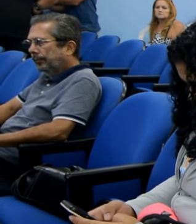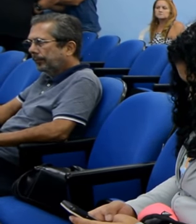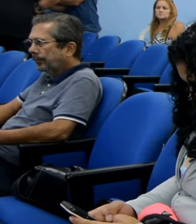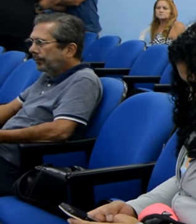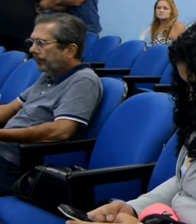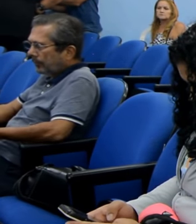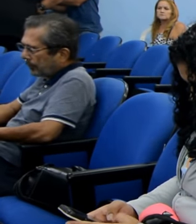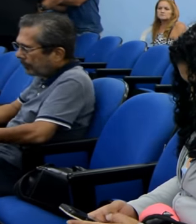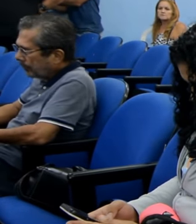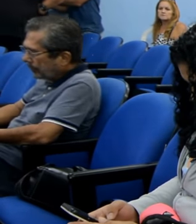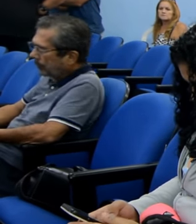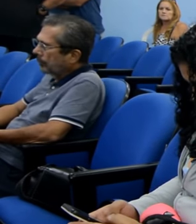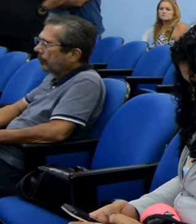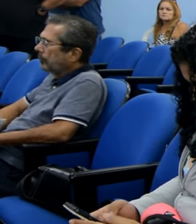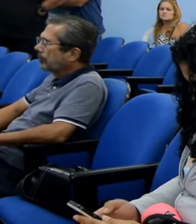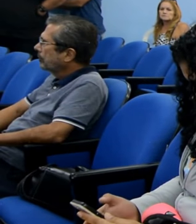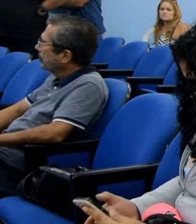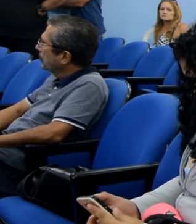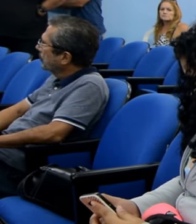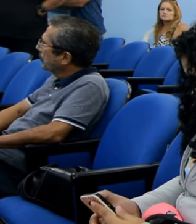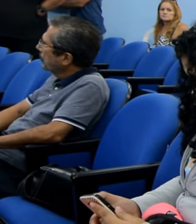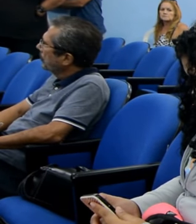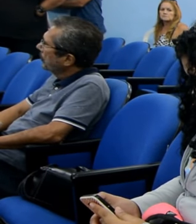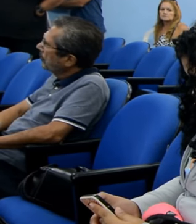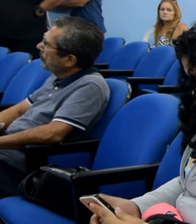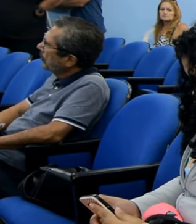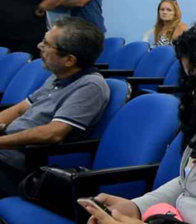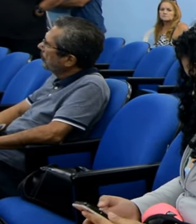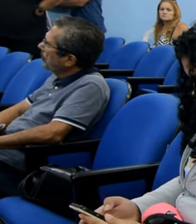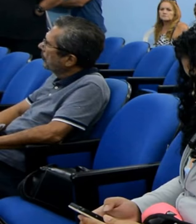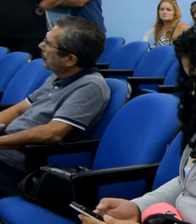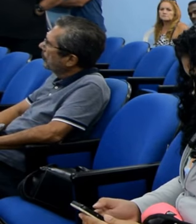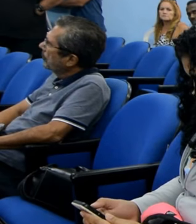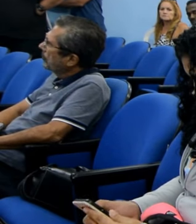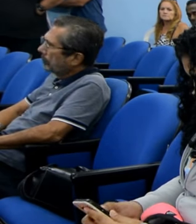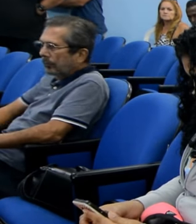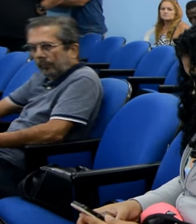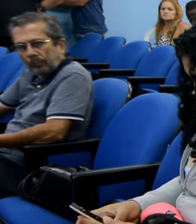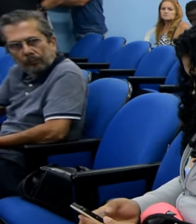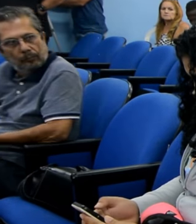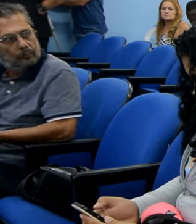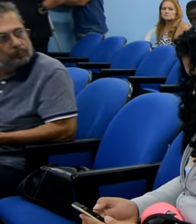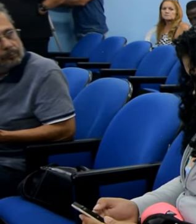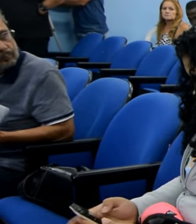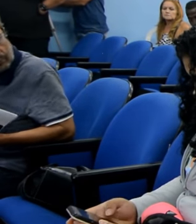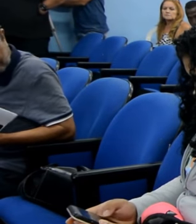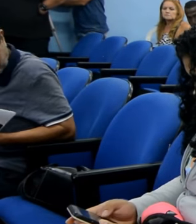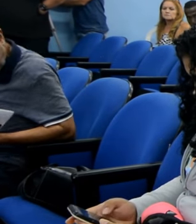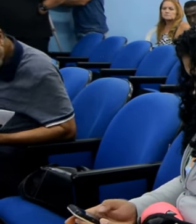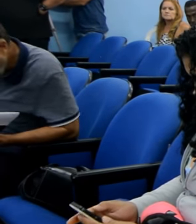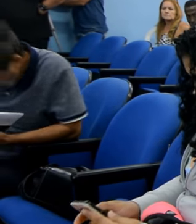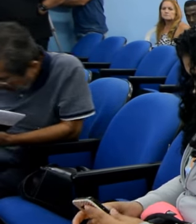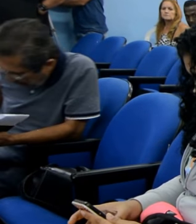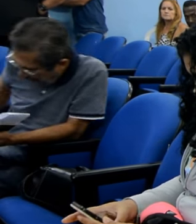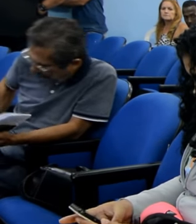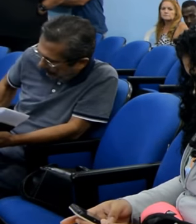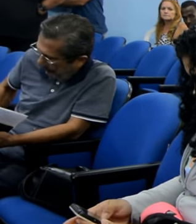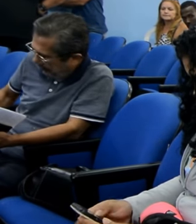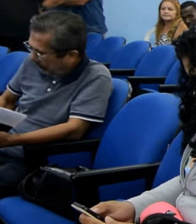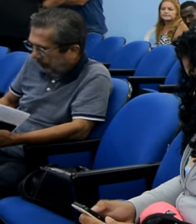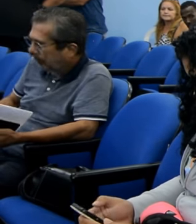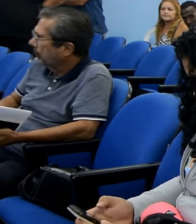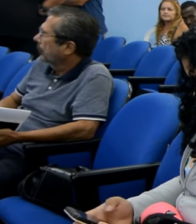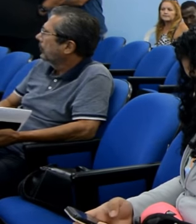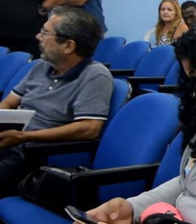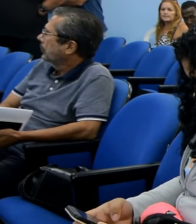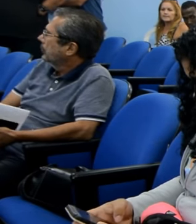ter um canal de comunicação mais aberto e que essas informações fluam na direção